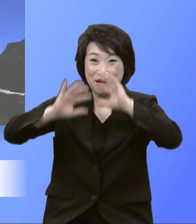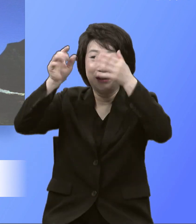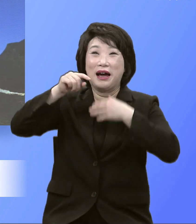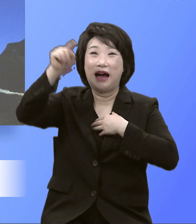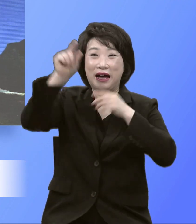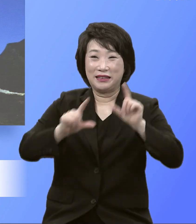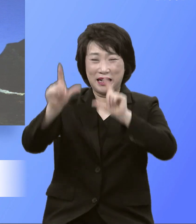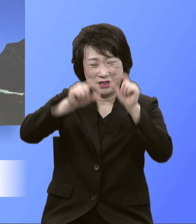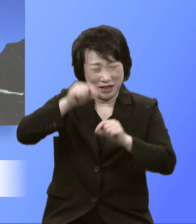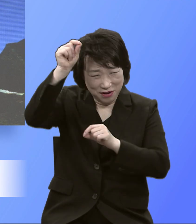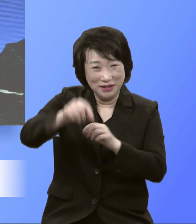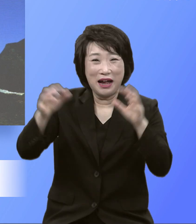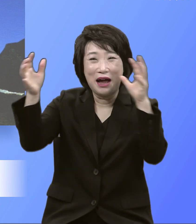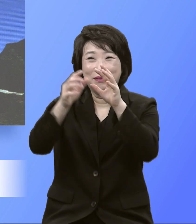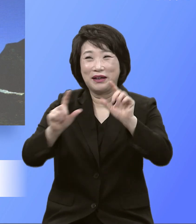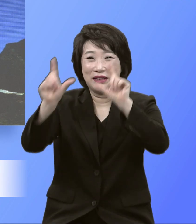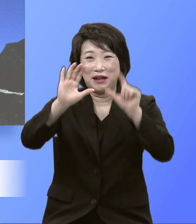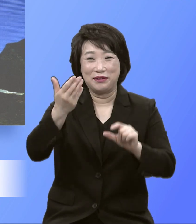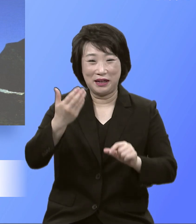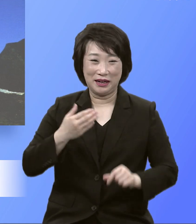같이 살 사람들이라 이 말입니다.